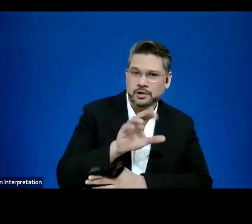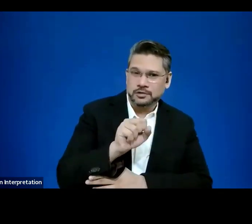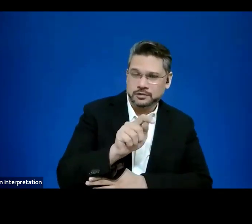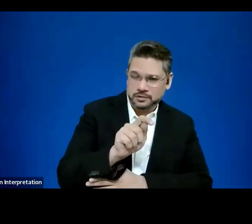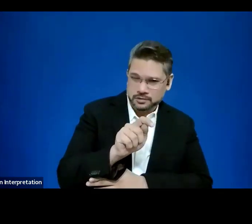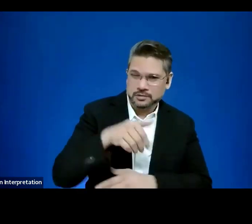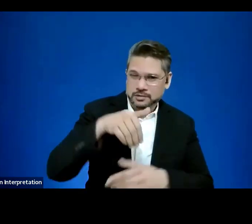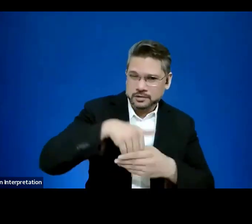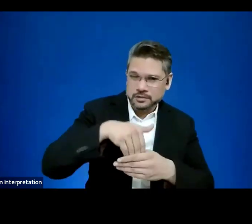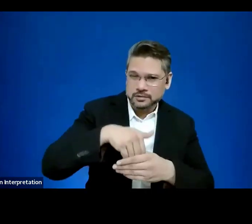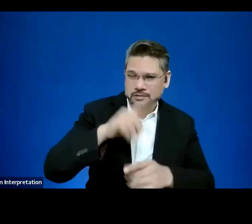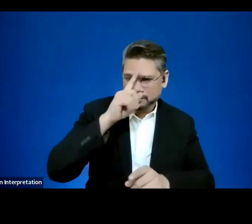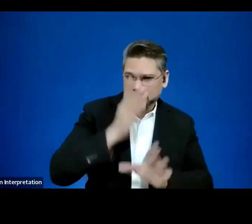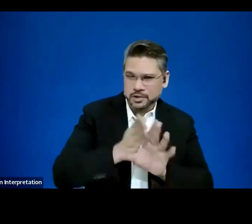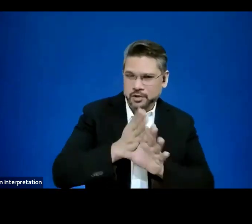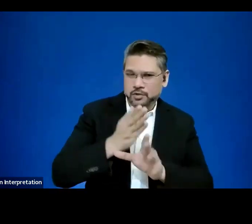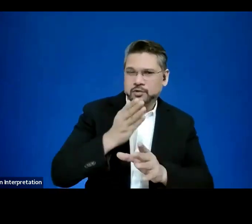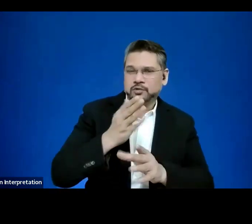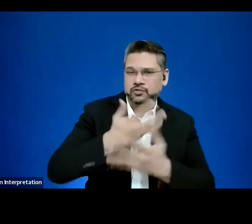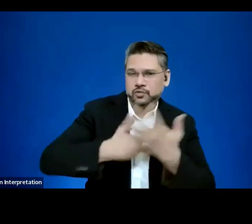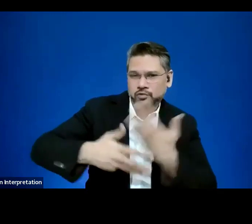面。